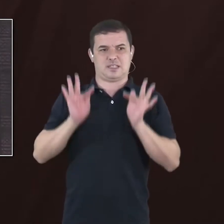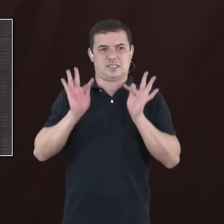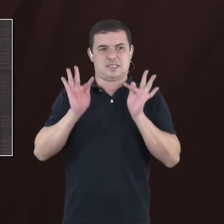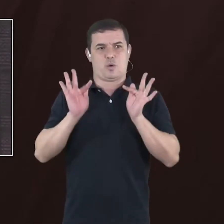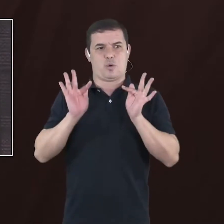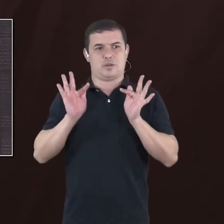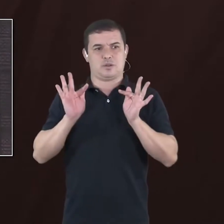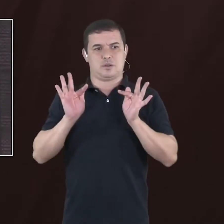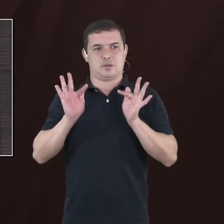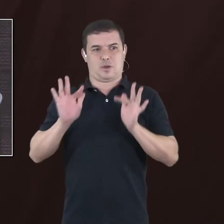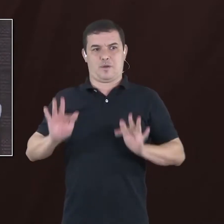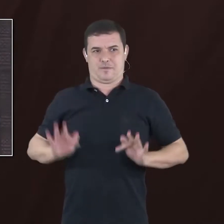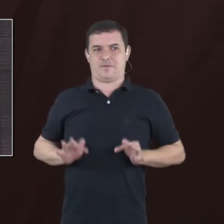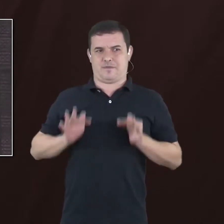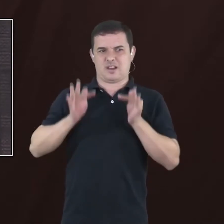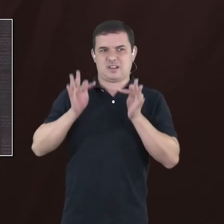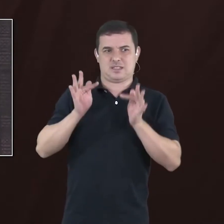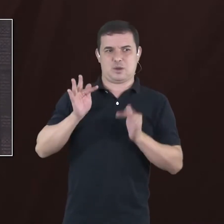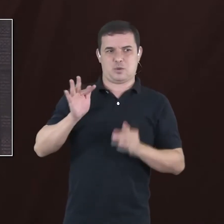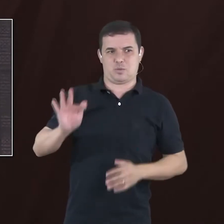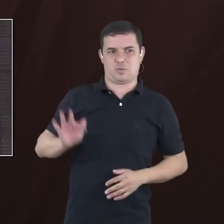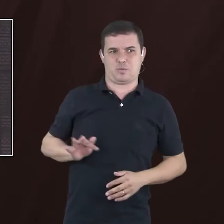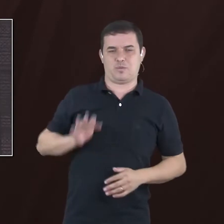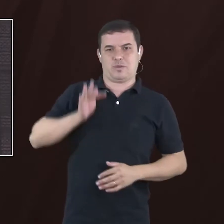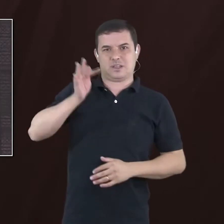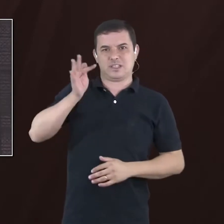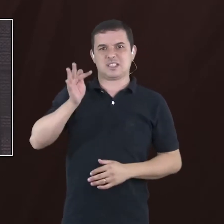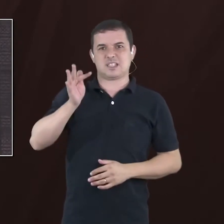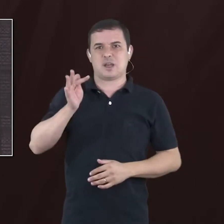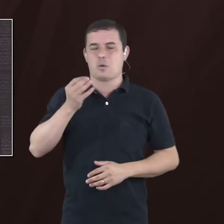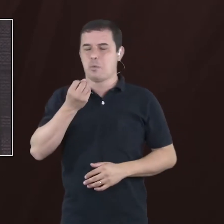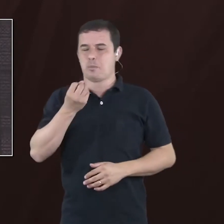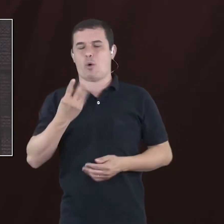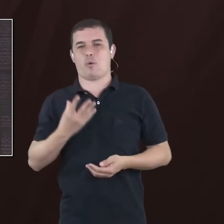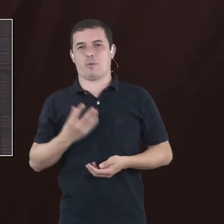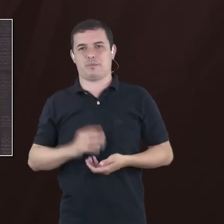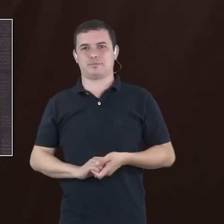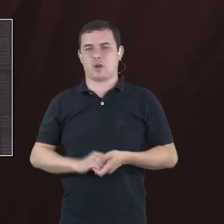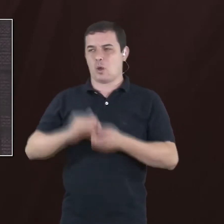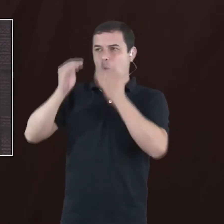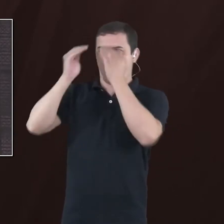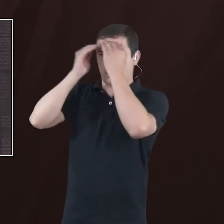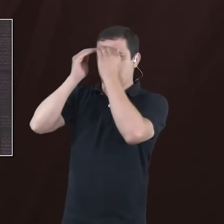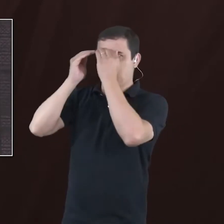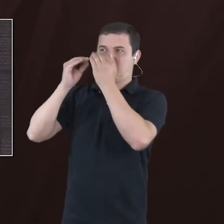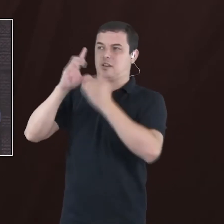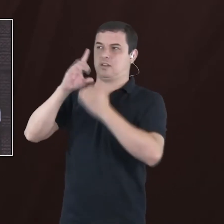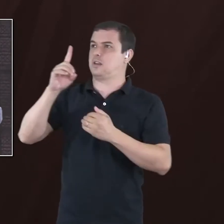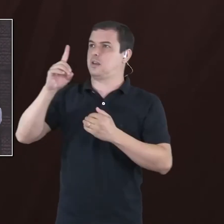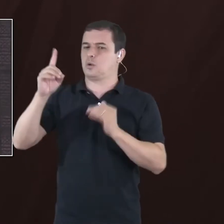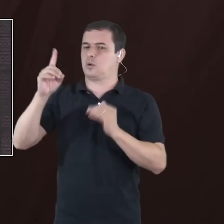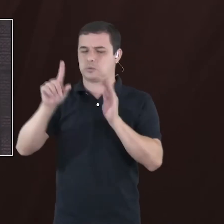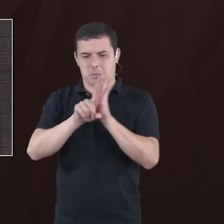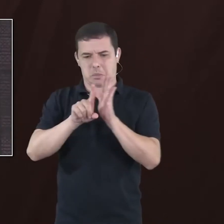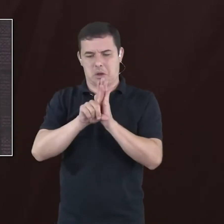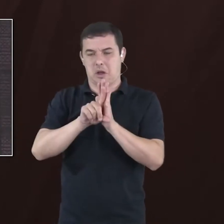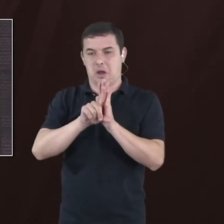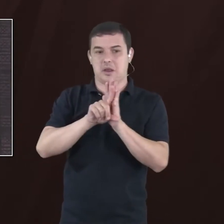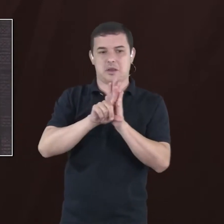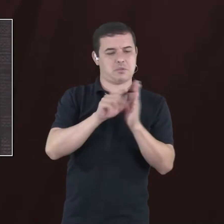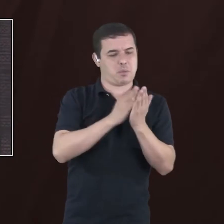circuncidado ao 8º dia, genuinamente, né, obedecendo a palavra de Deus, a lei de Deus. Quer dizer, ele era